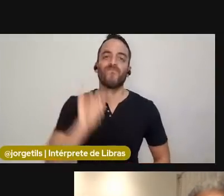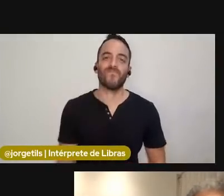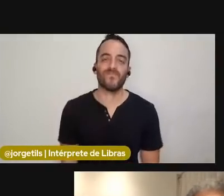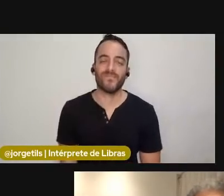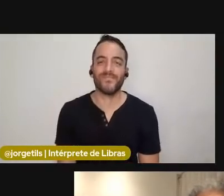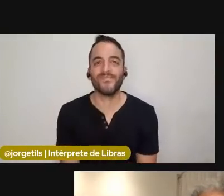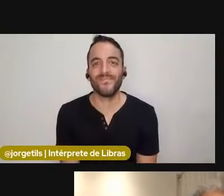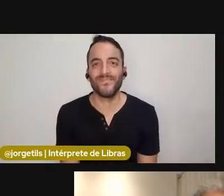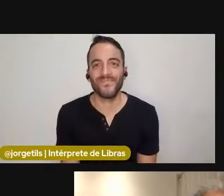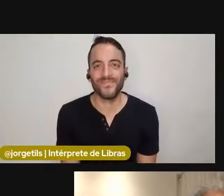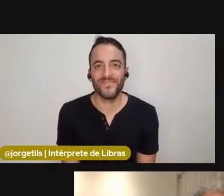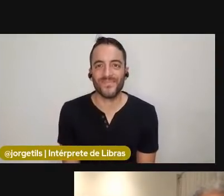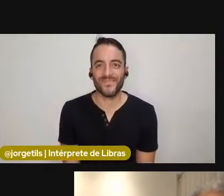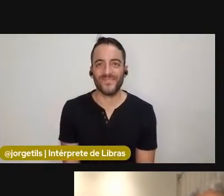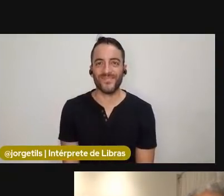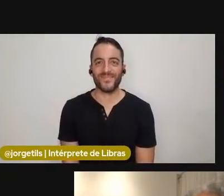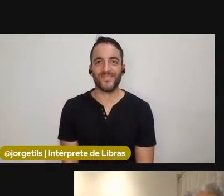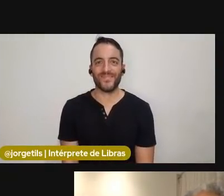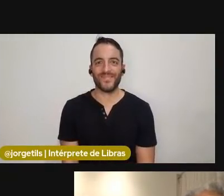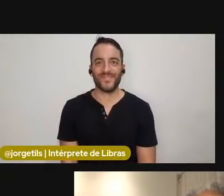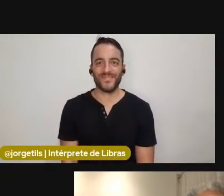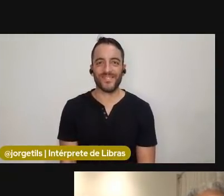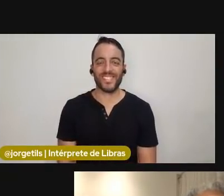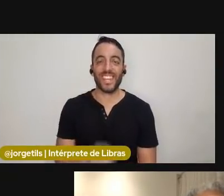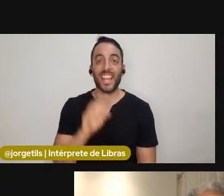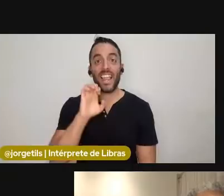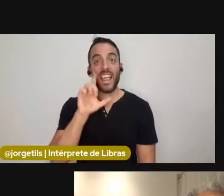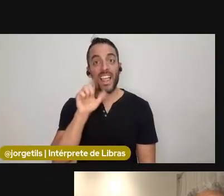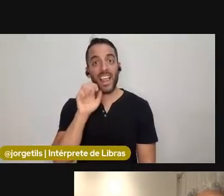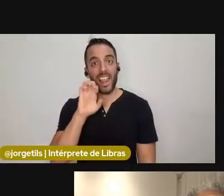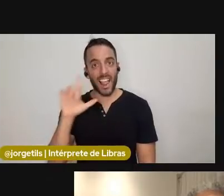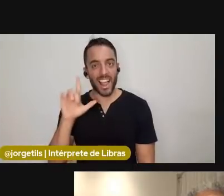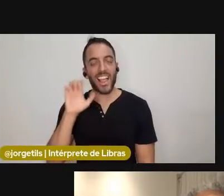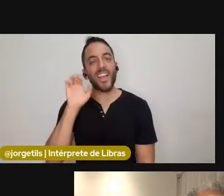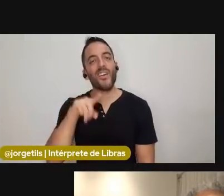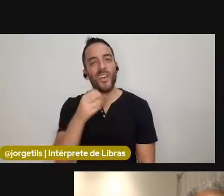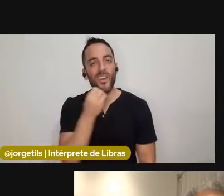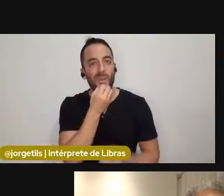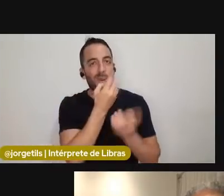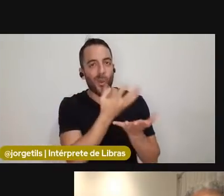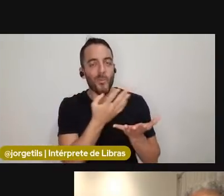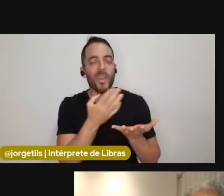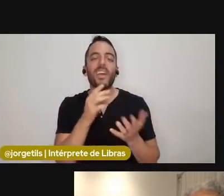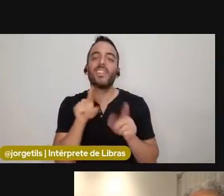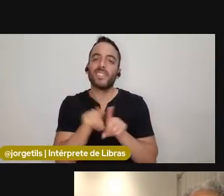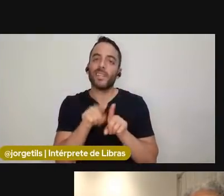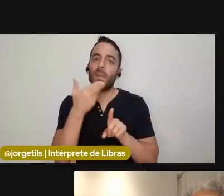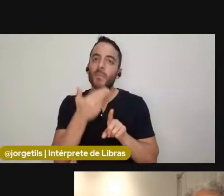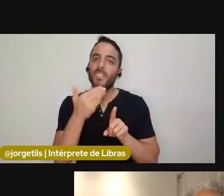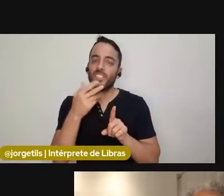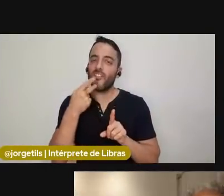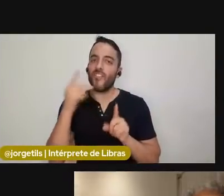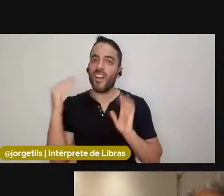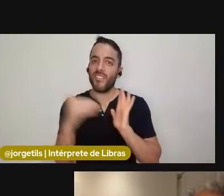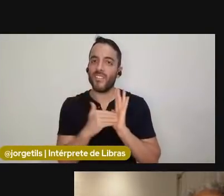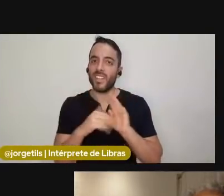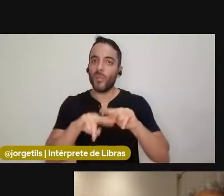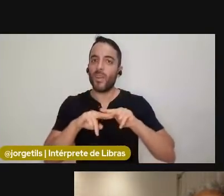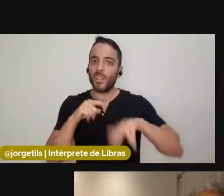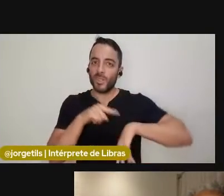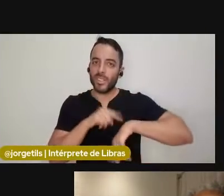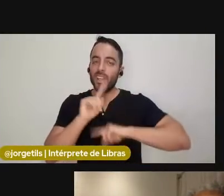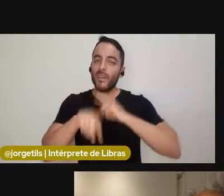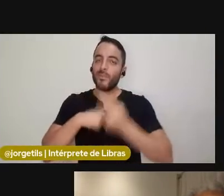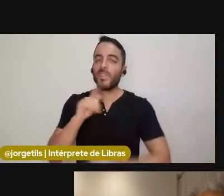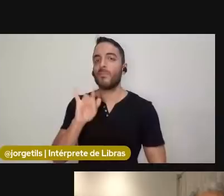Helaessa quer comentar? E aí eu já vou pedindo para que já seja a sua fala final, por causa do nosso tempo, e depois eu passo a falar para o Gil